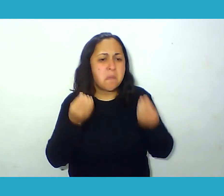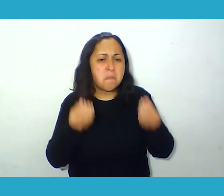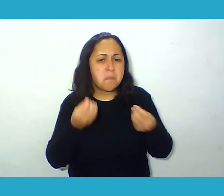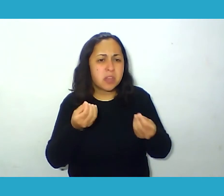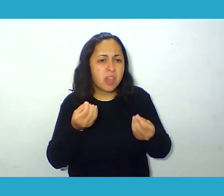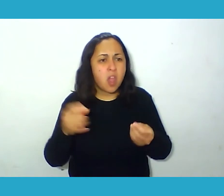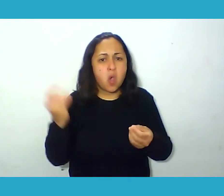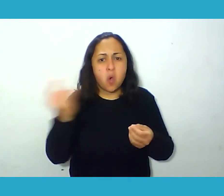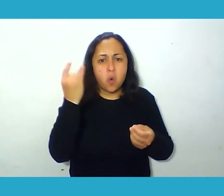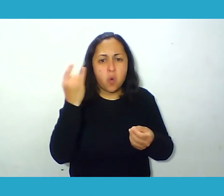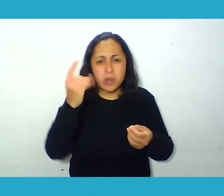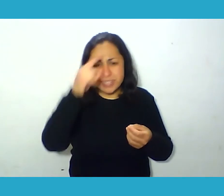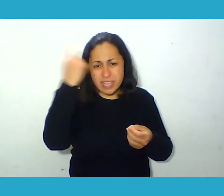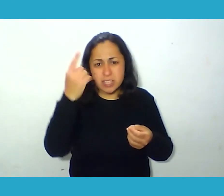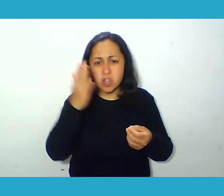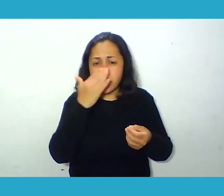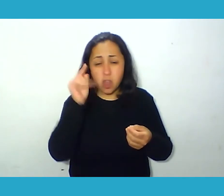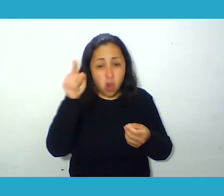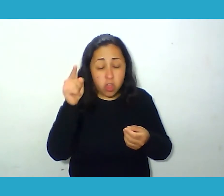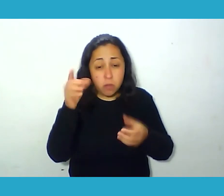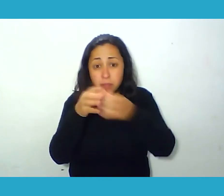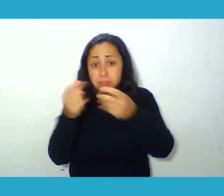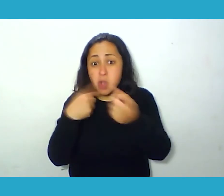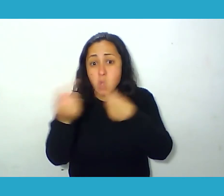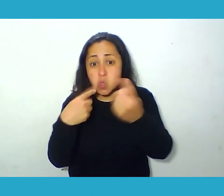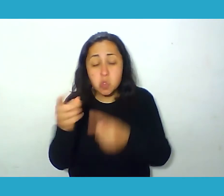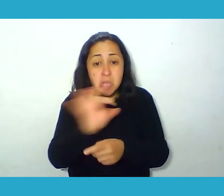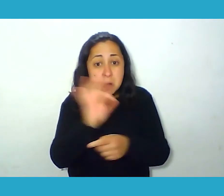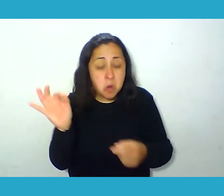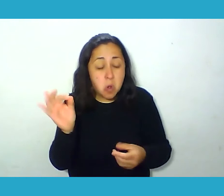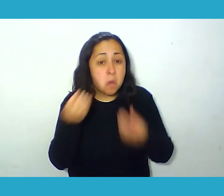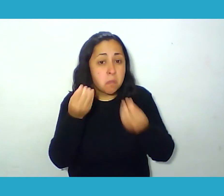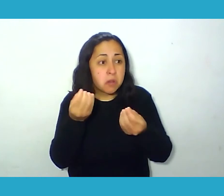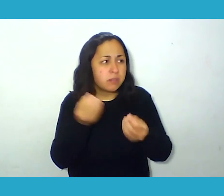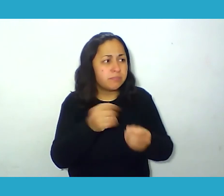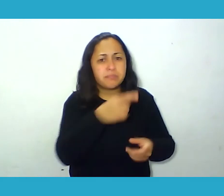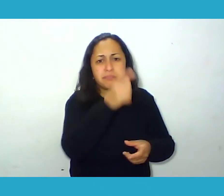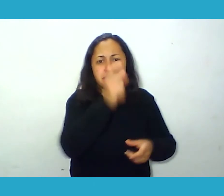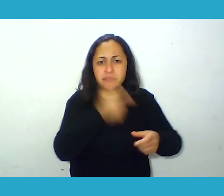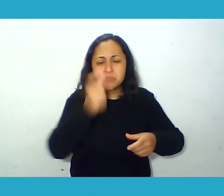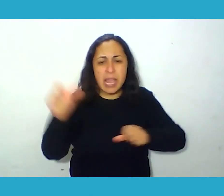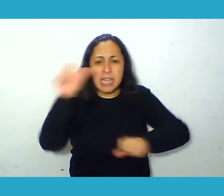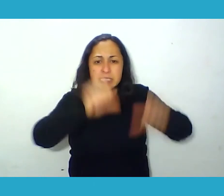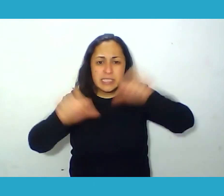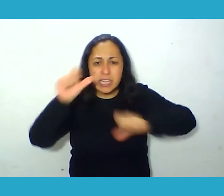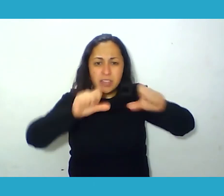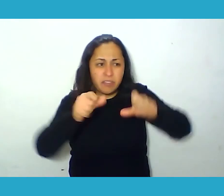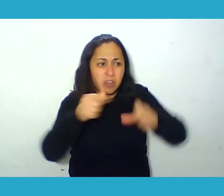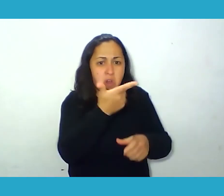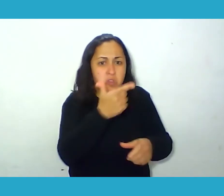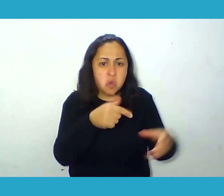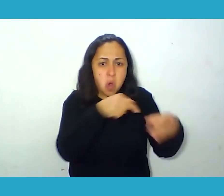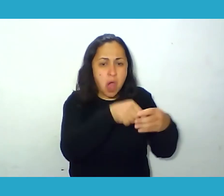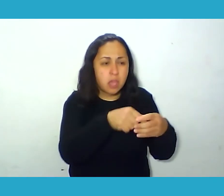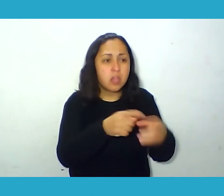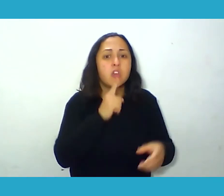no sabe por qué la Universidad Nacional de Córdoba. Se pregunta por qué no están los científicos de esta casa de